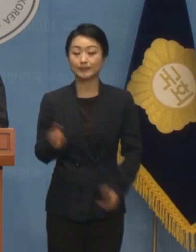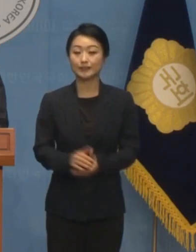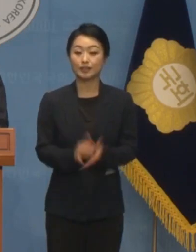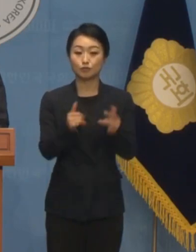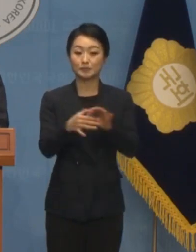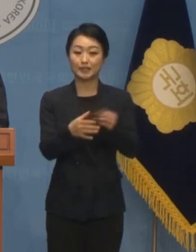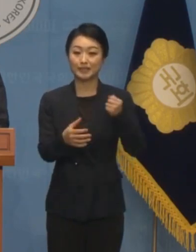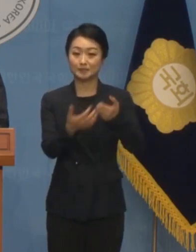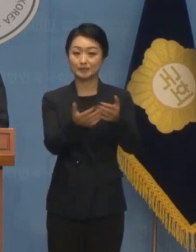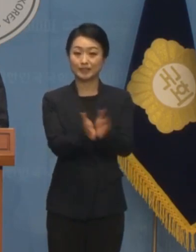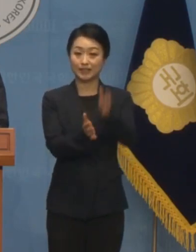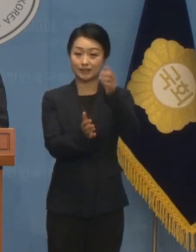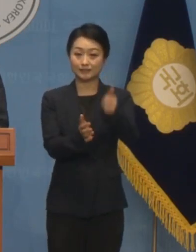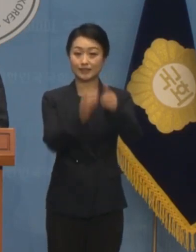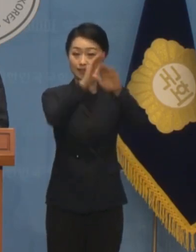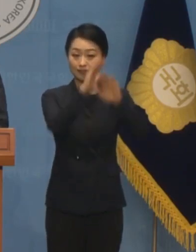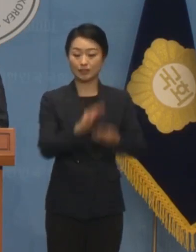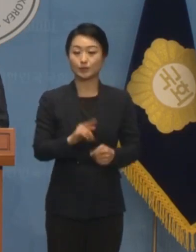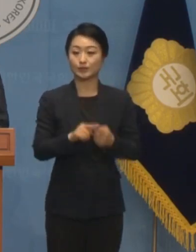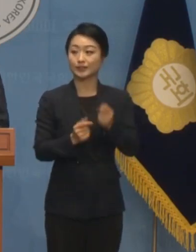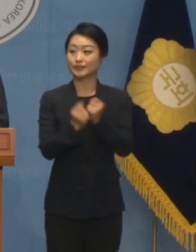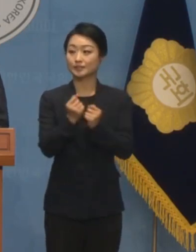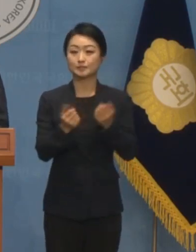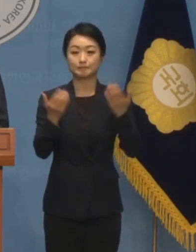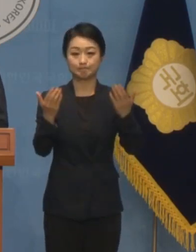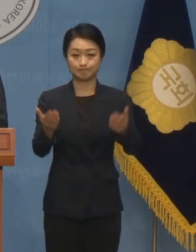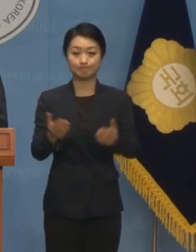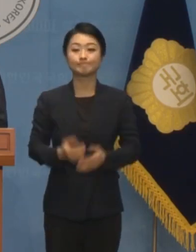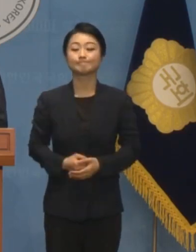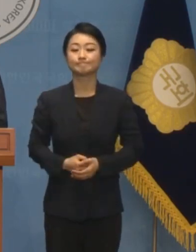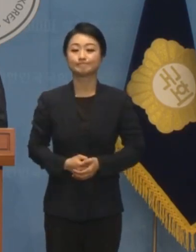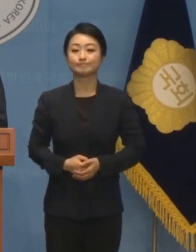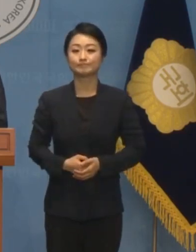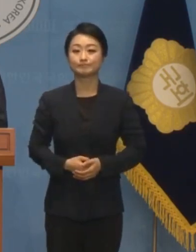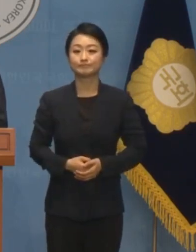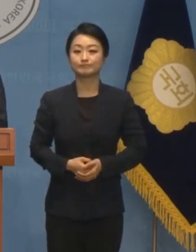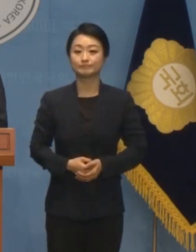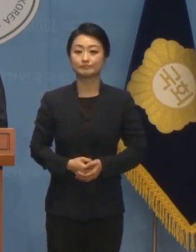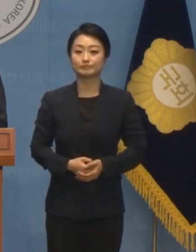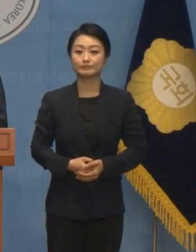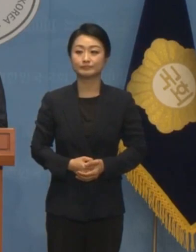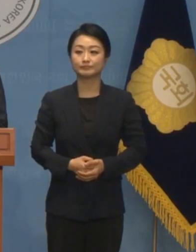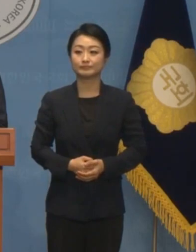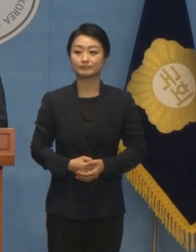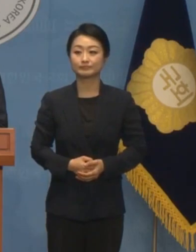국민의힘 전당대회 관련한 브리핑 하도록 하겠습니다.